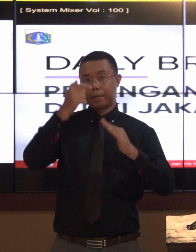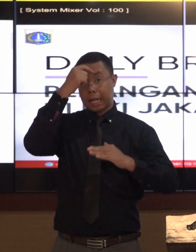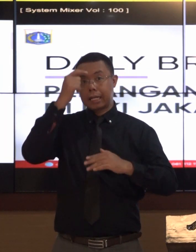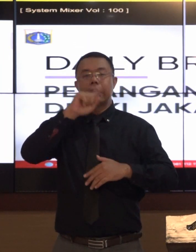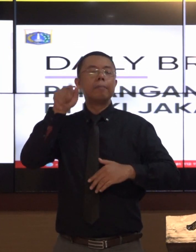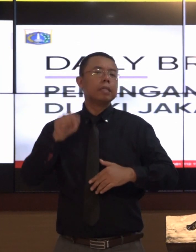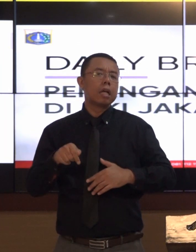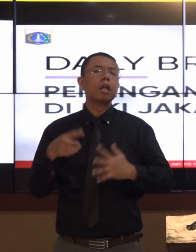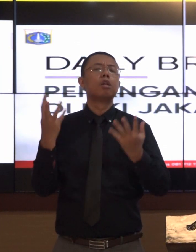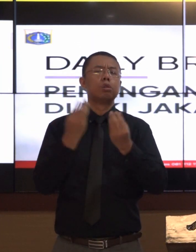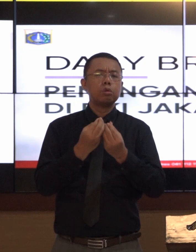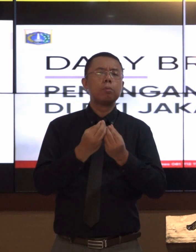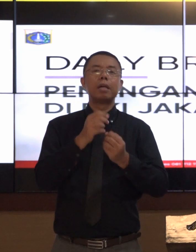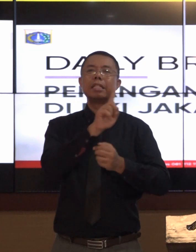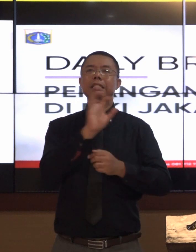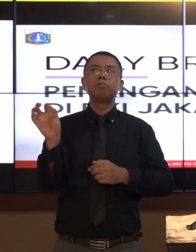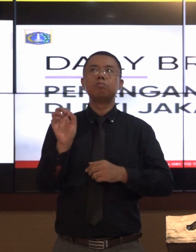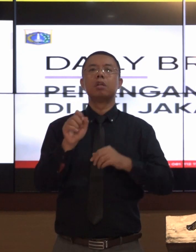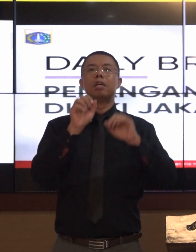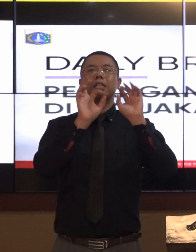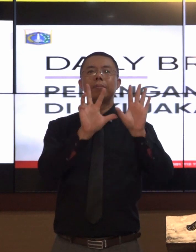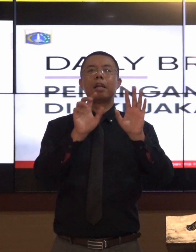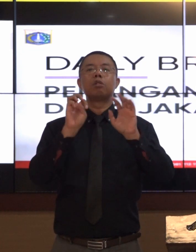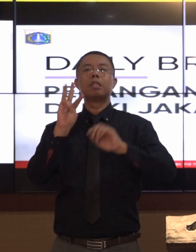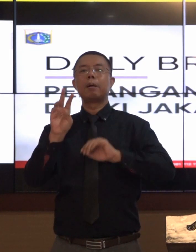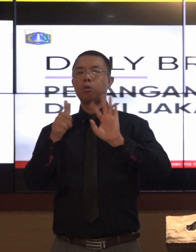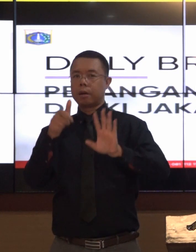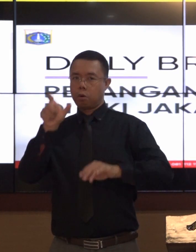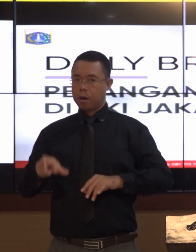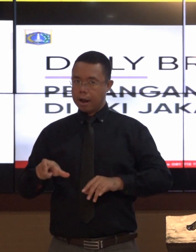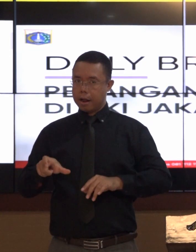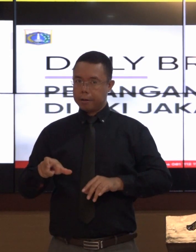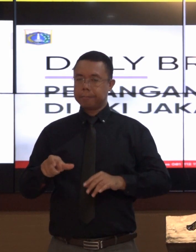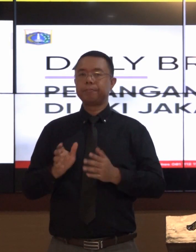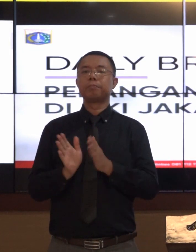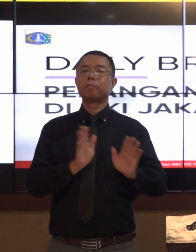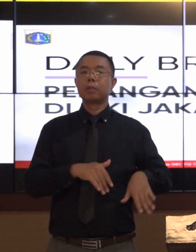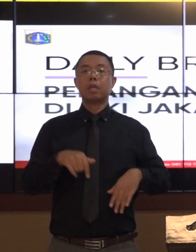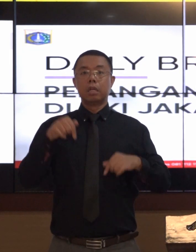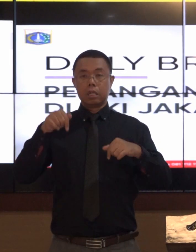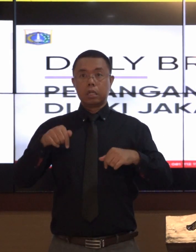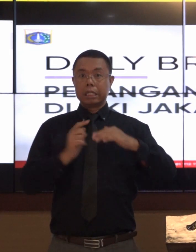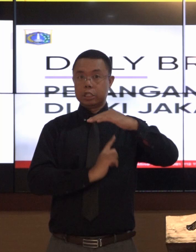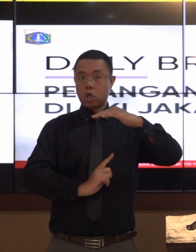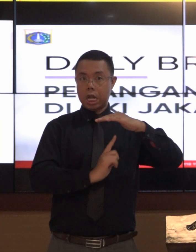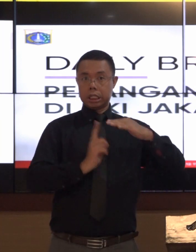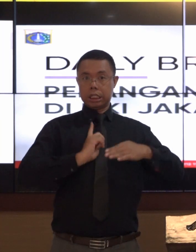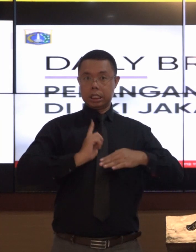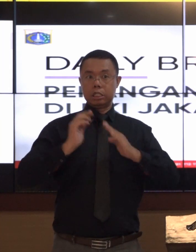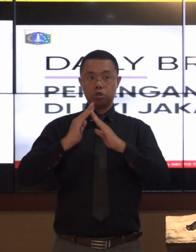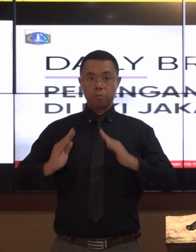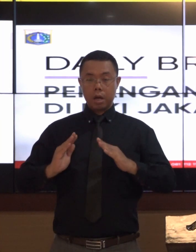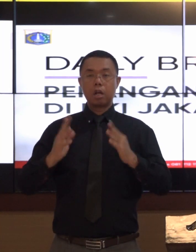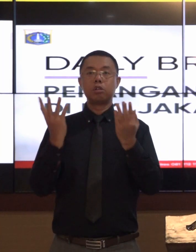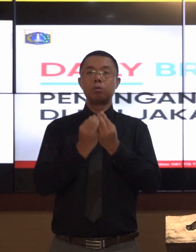hari ini tercatat sebesar 1936 pasien sementara yang melaksanakan isolasi diri di rumah